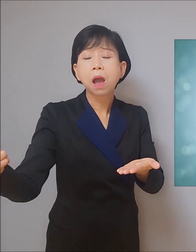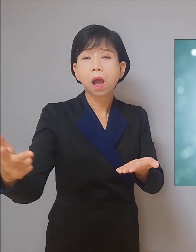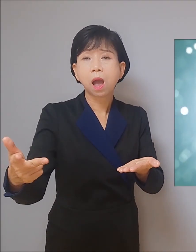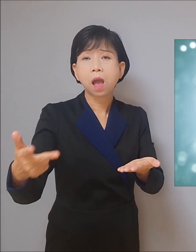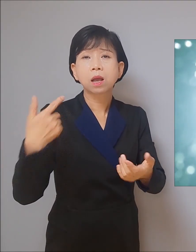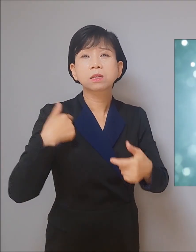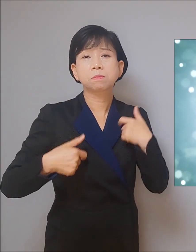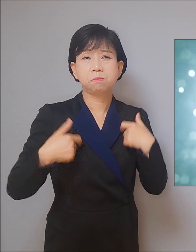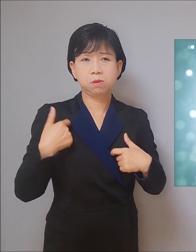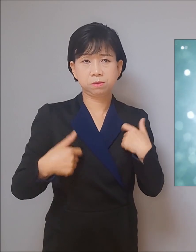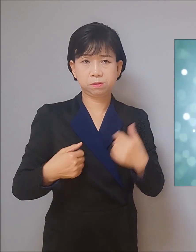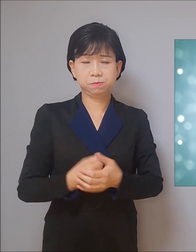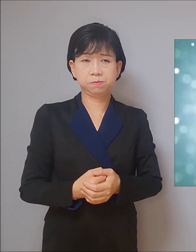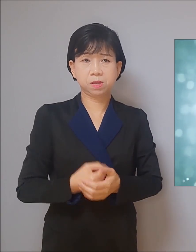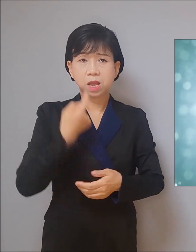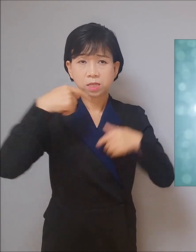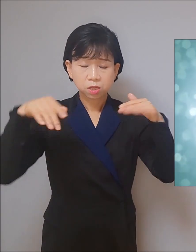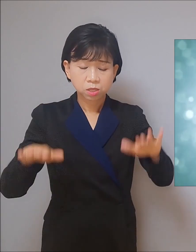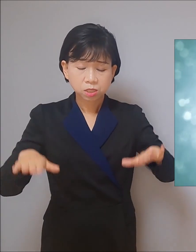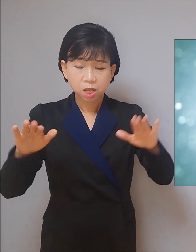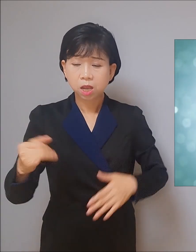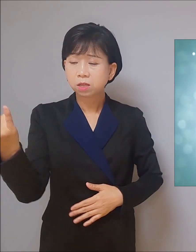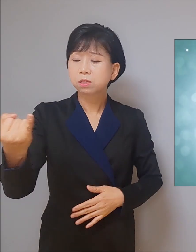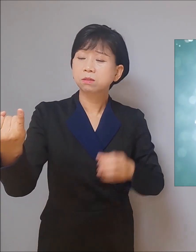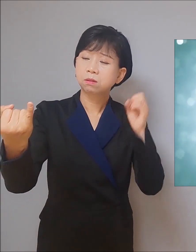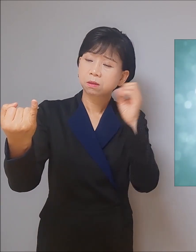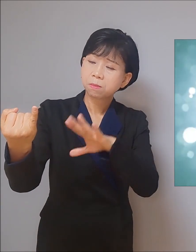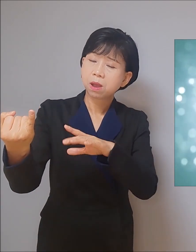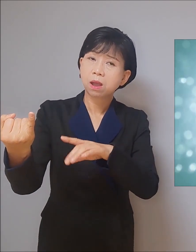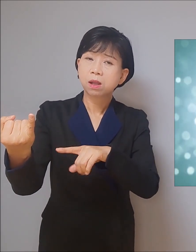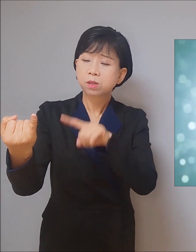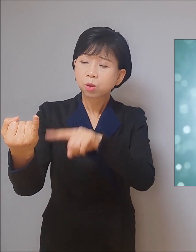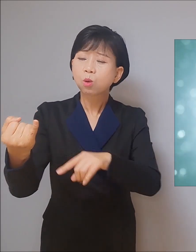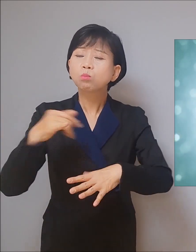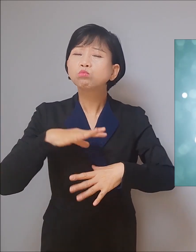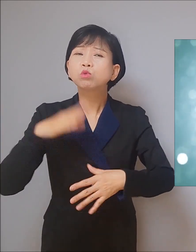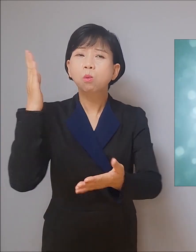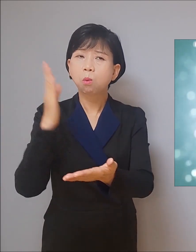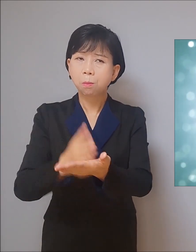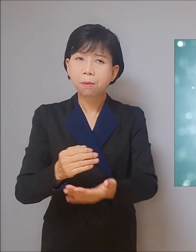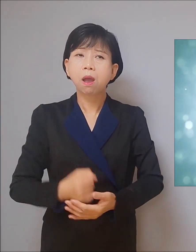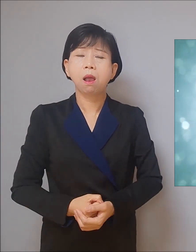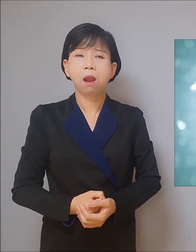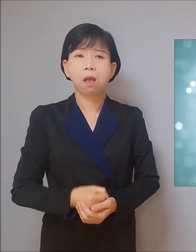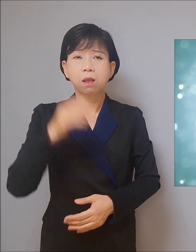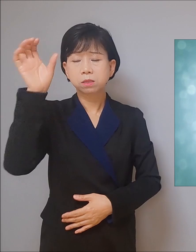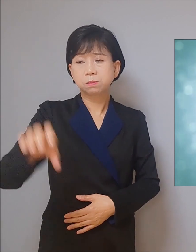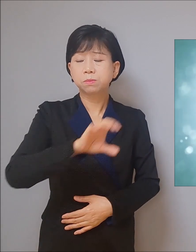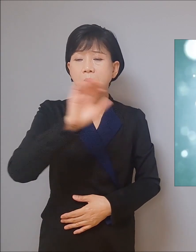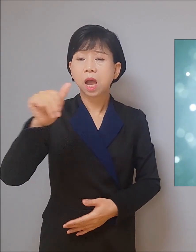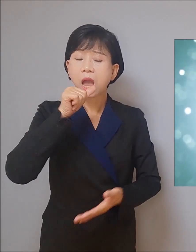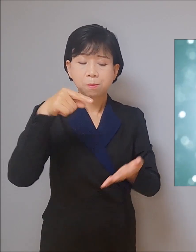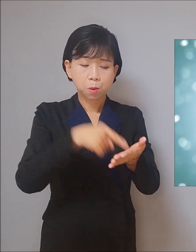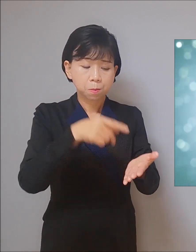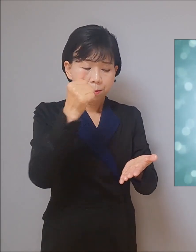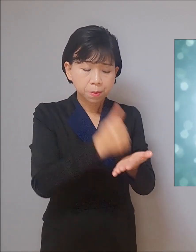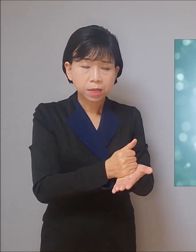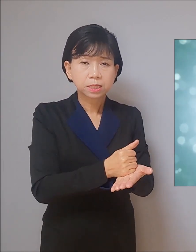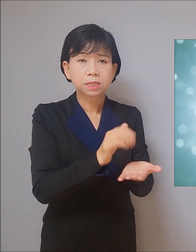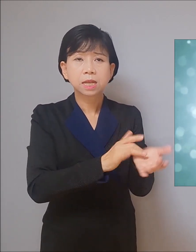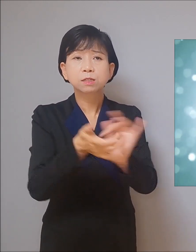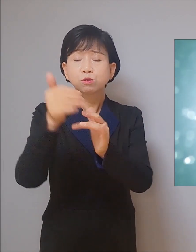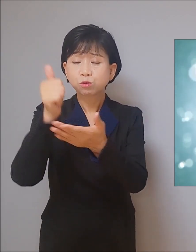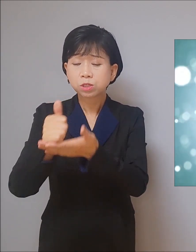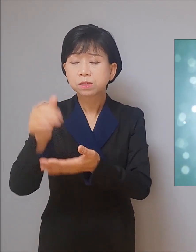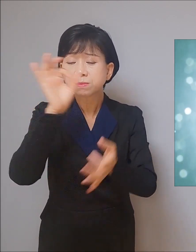기뻐했습니다. 천사가 여자들에게 말하여 이르되 너희는 무서워하지 말라. 십자가에 못 박히신 예수를 너희가